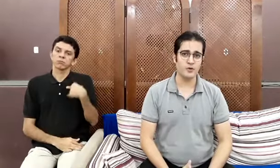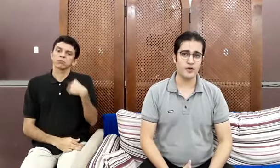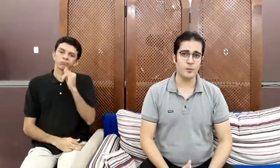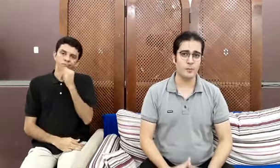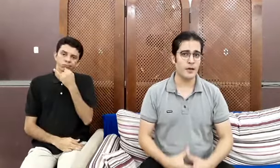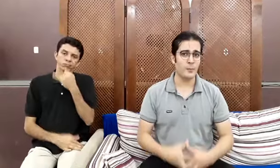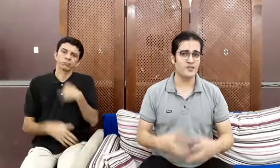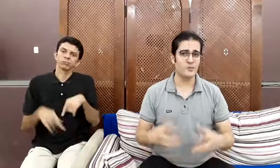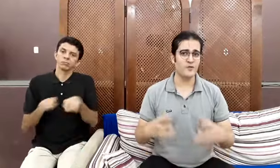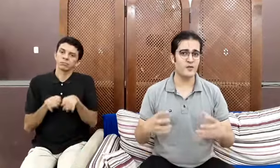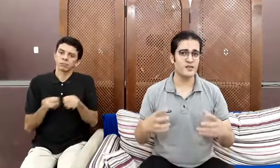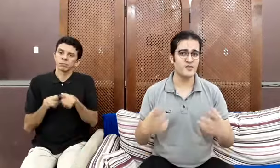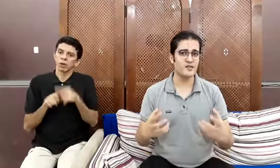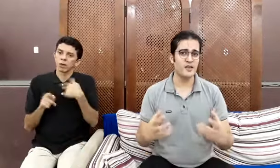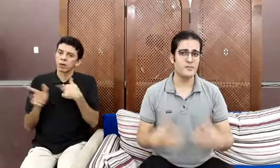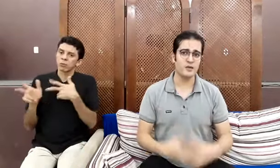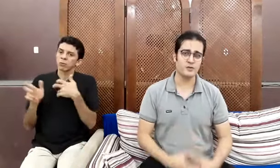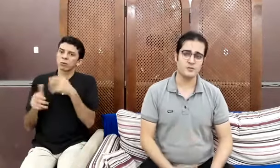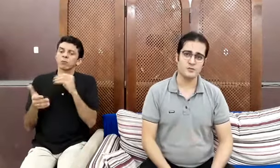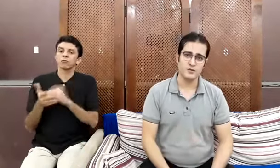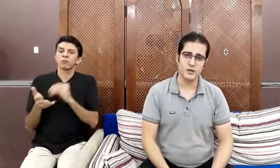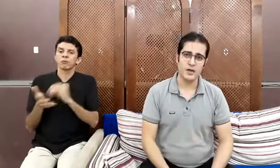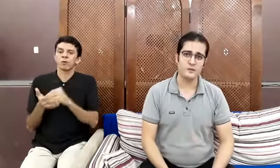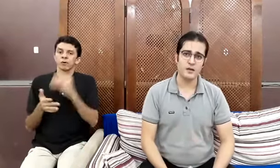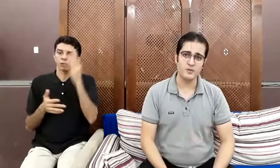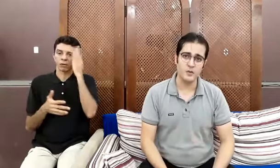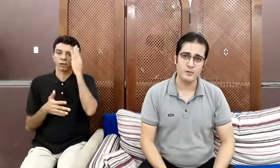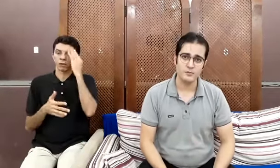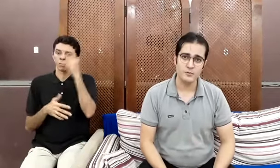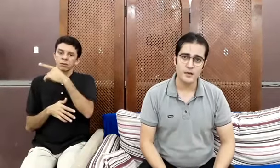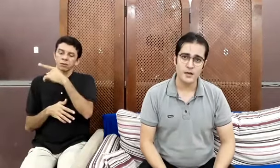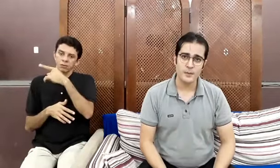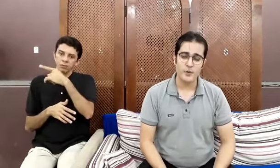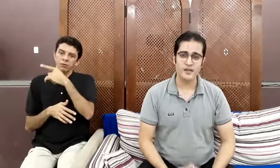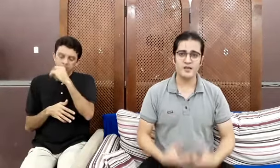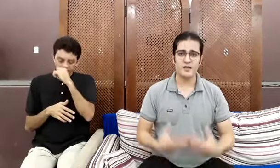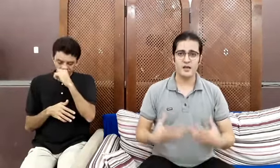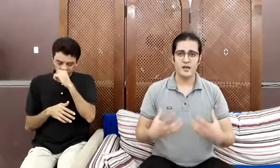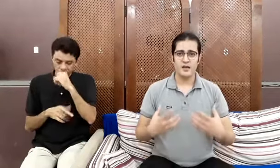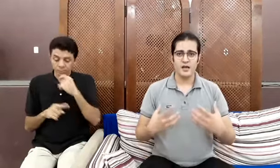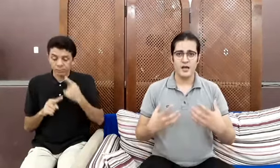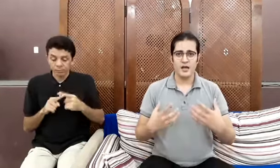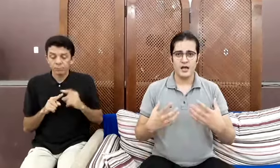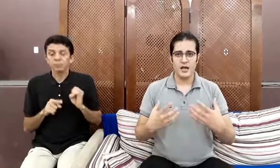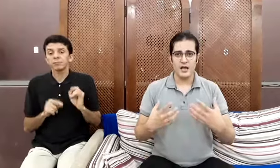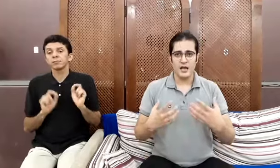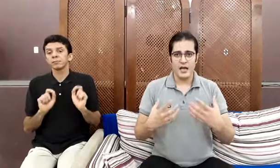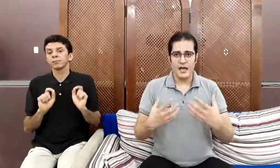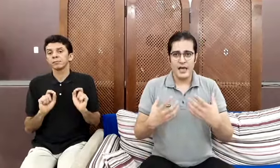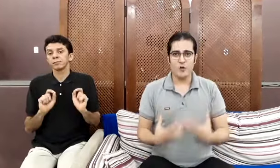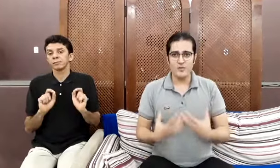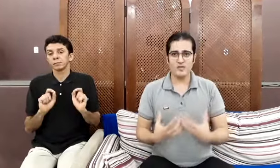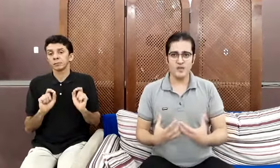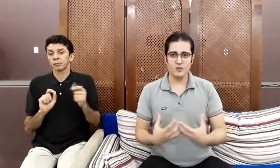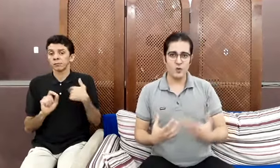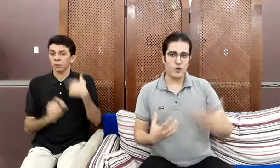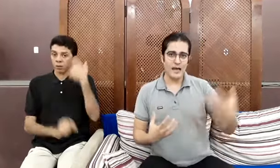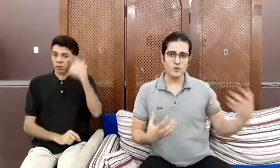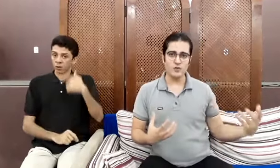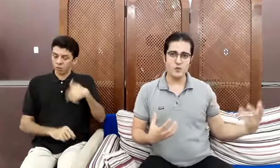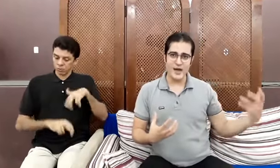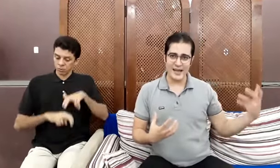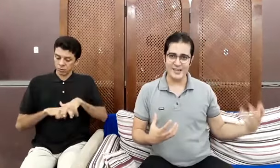também, porque eu percebo uma falta de discernimento espiritual. Porque se eu me sento